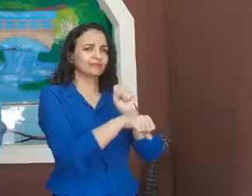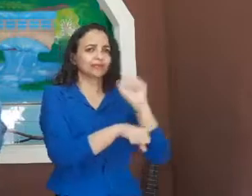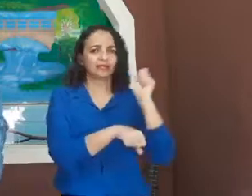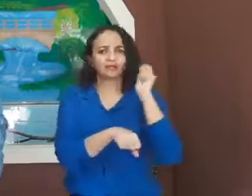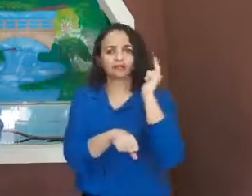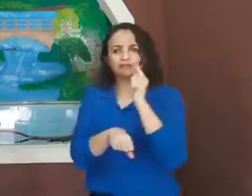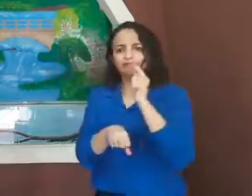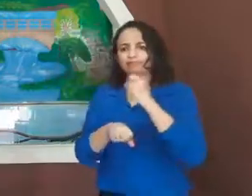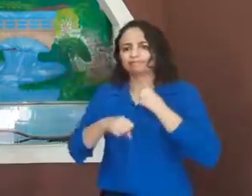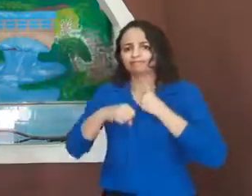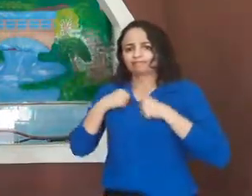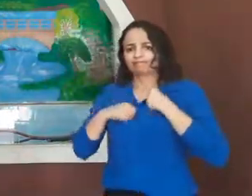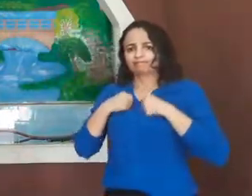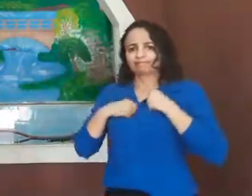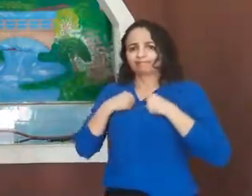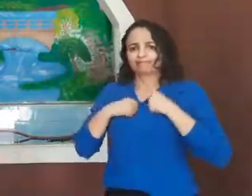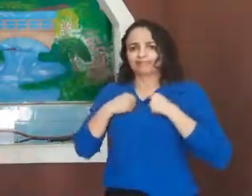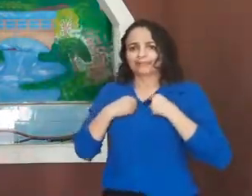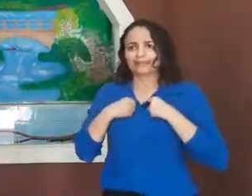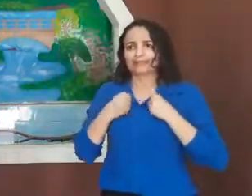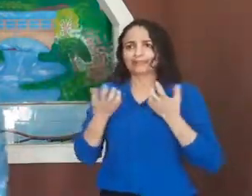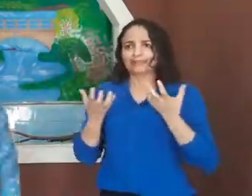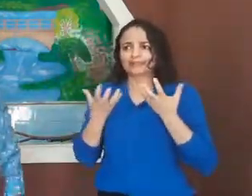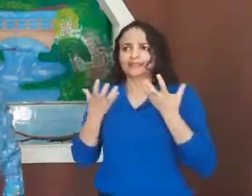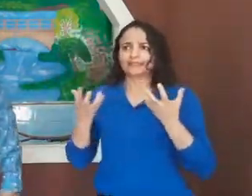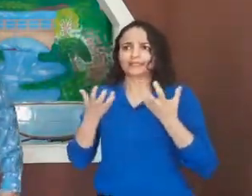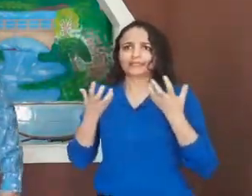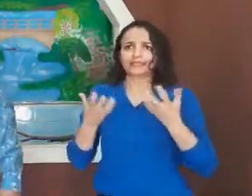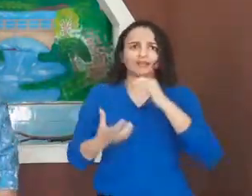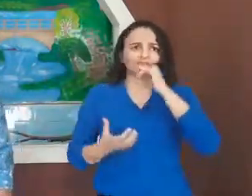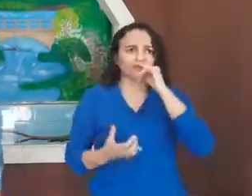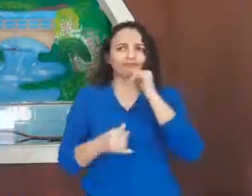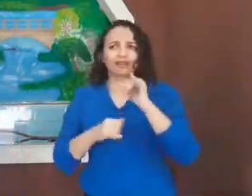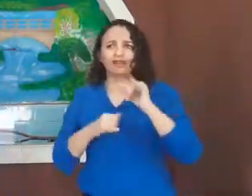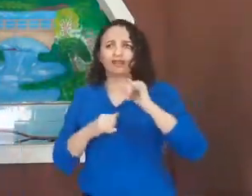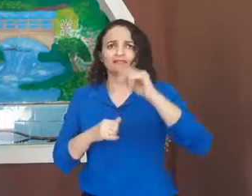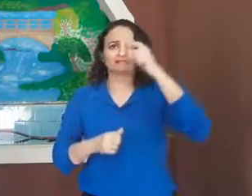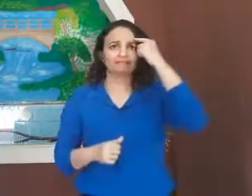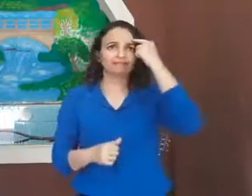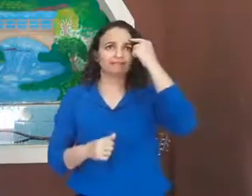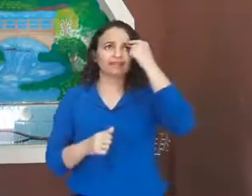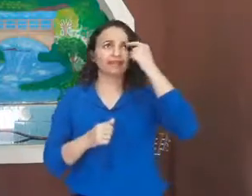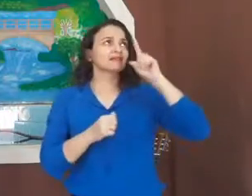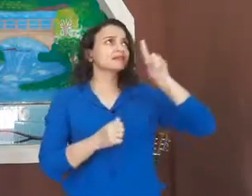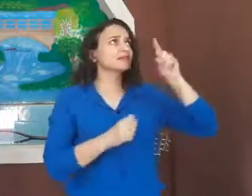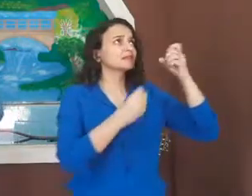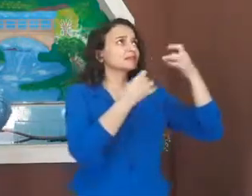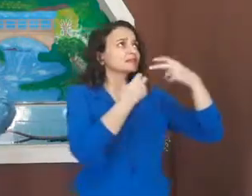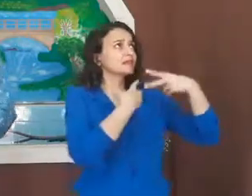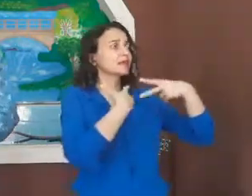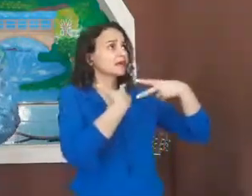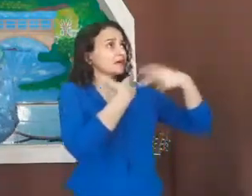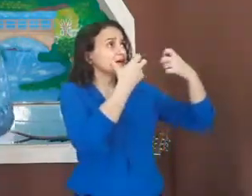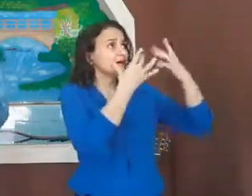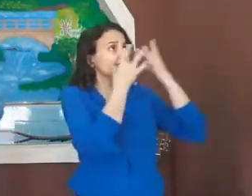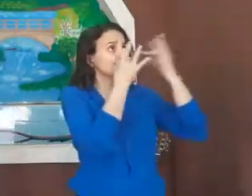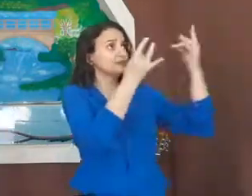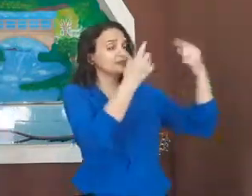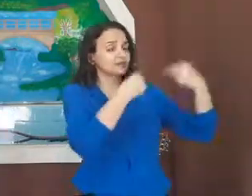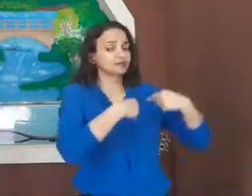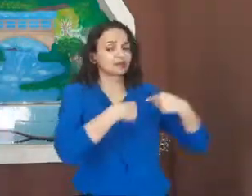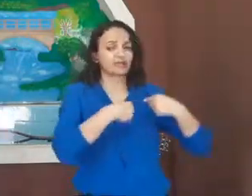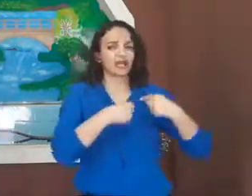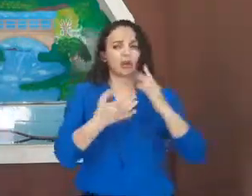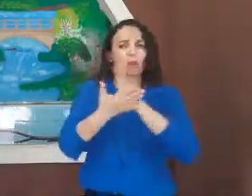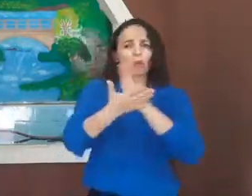pela presença do Senhor que insiste em enfatizar essas ideias. É interessante, tem muita gente ficando ansioso